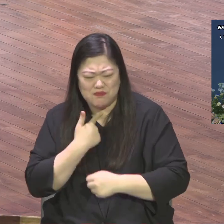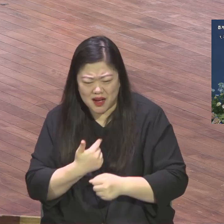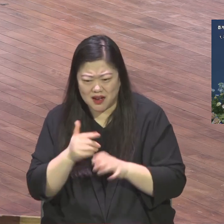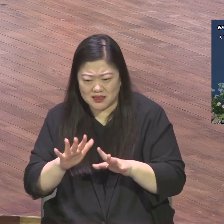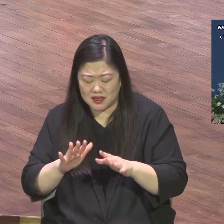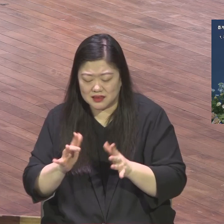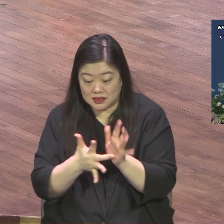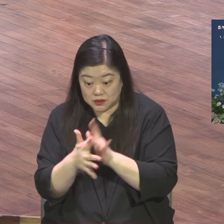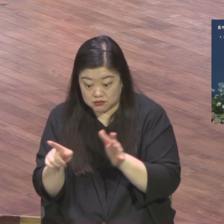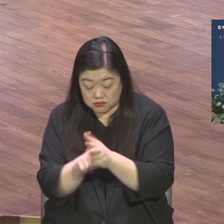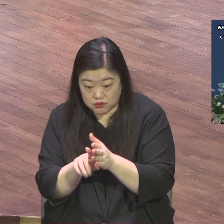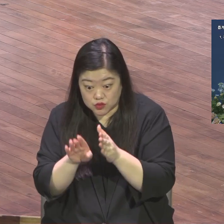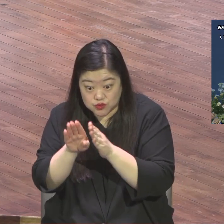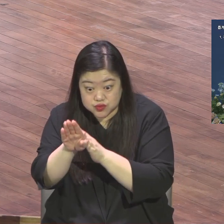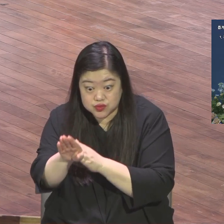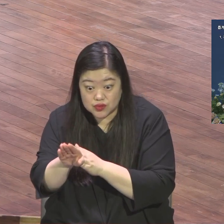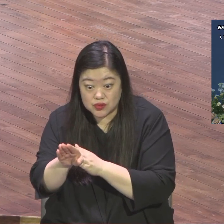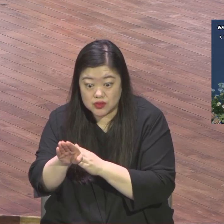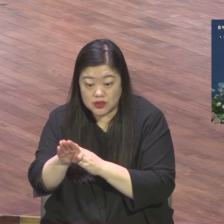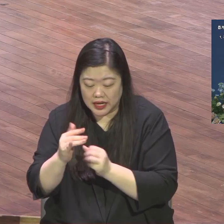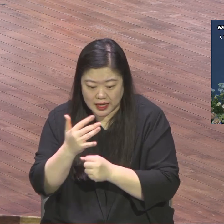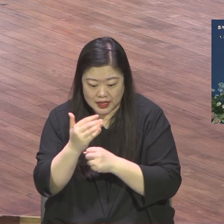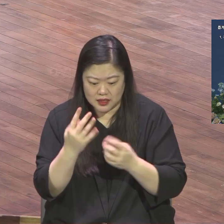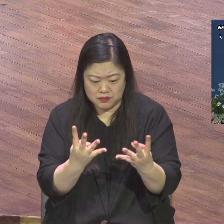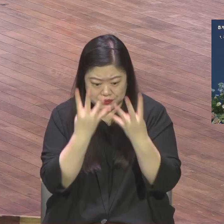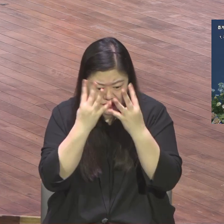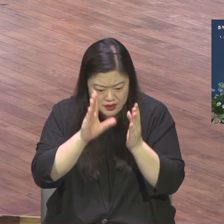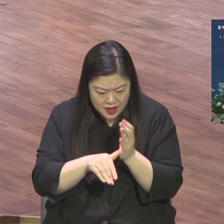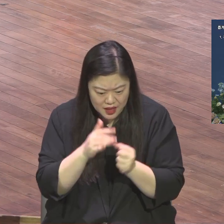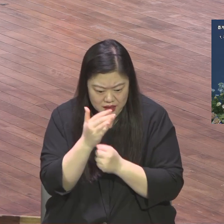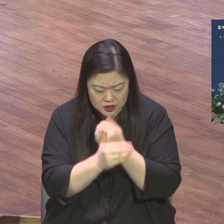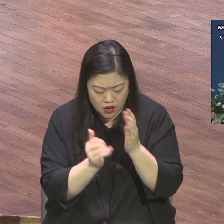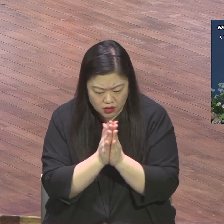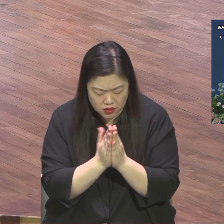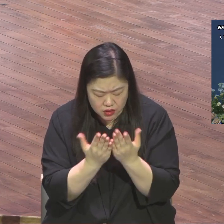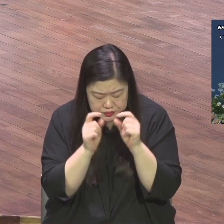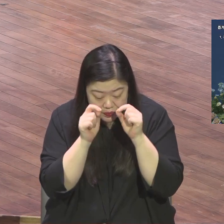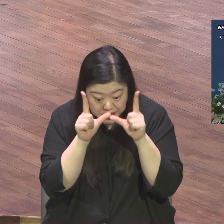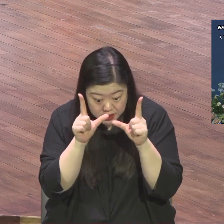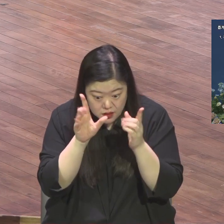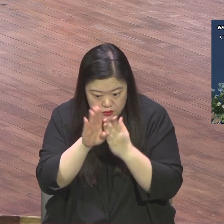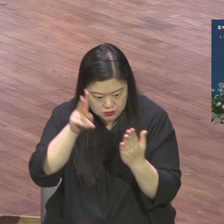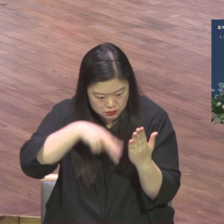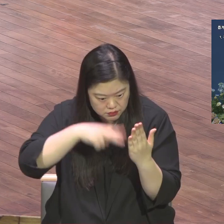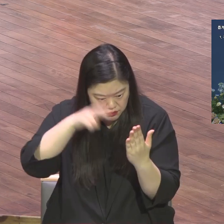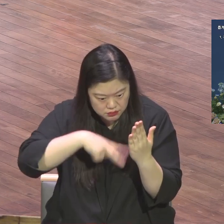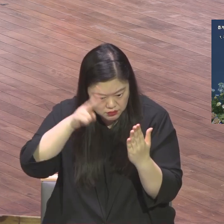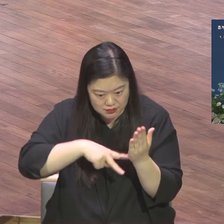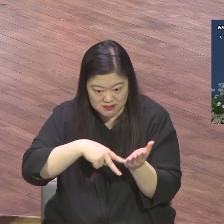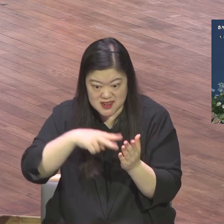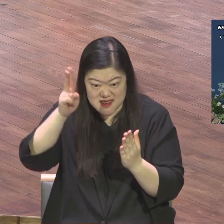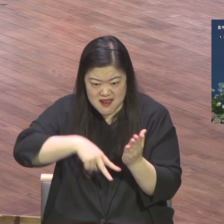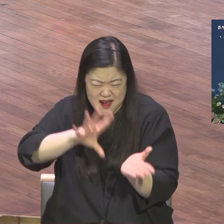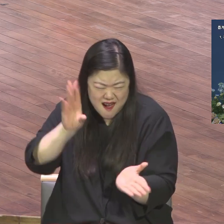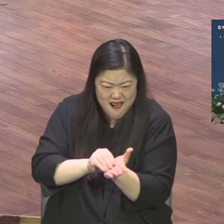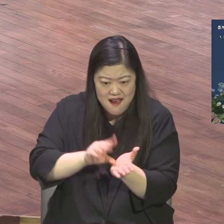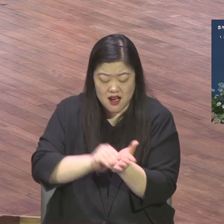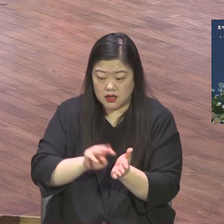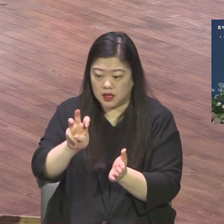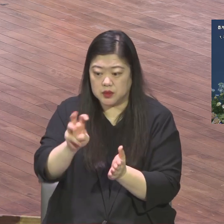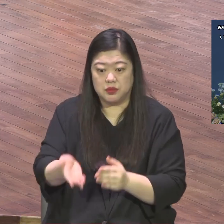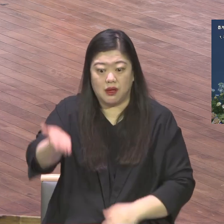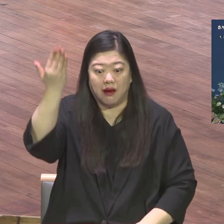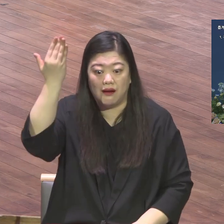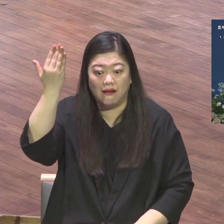들어섰습니다. 그런데 그 방향이 잘못됐잖아요. 방향이. 성경을 32번을 정독, 완독을